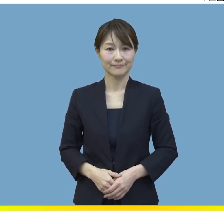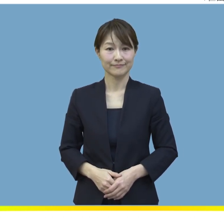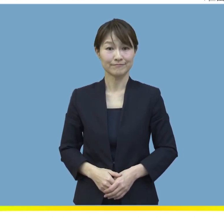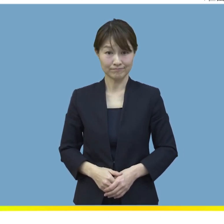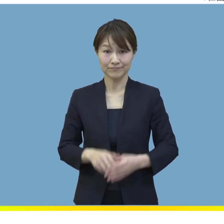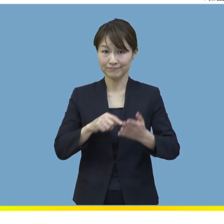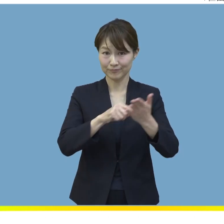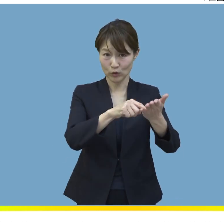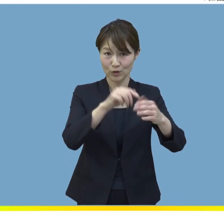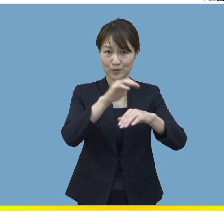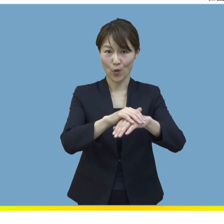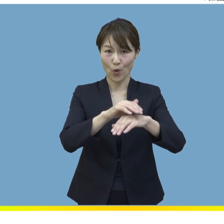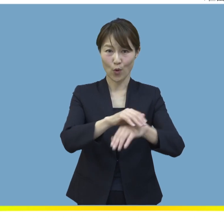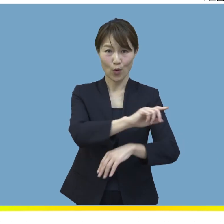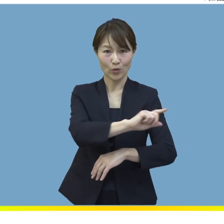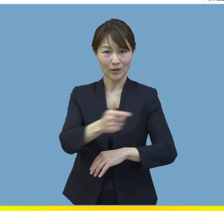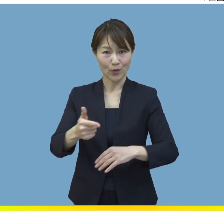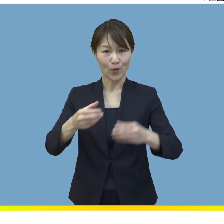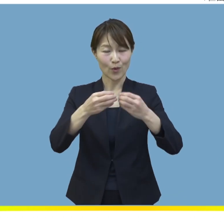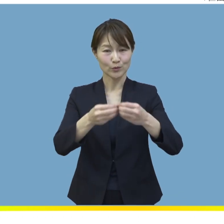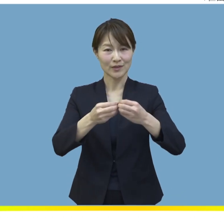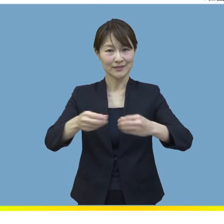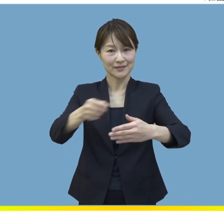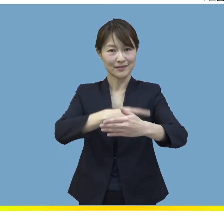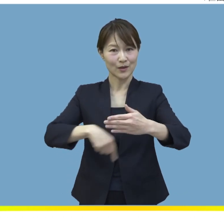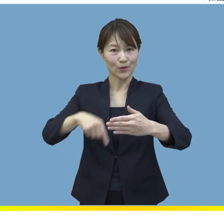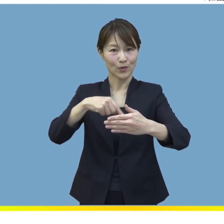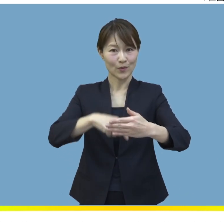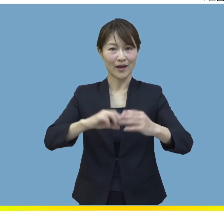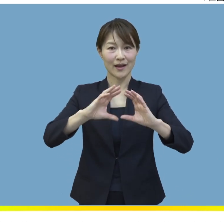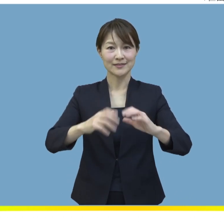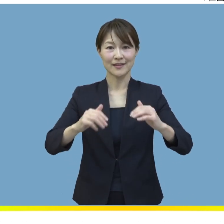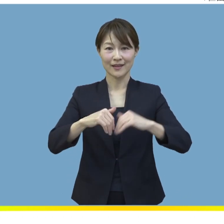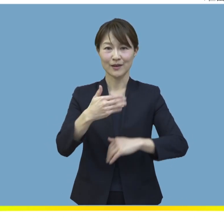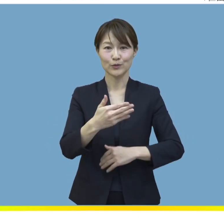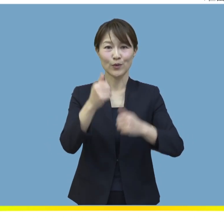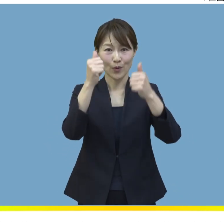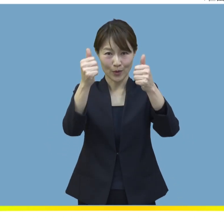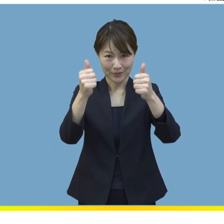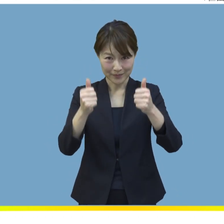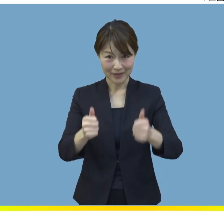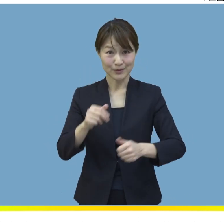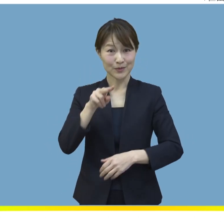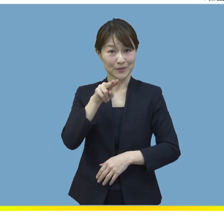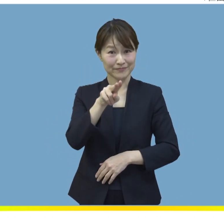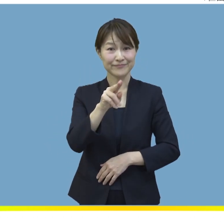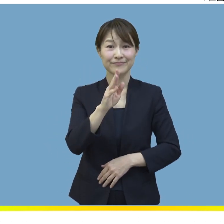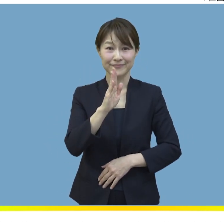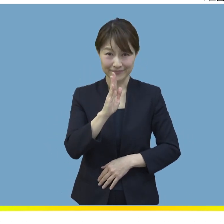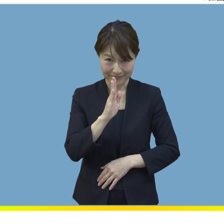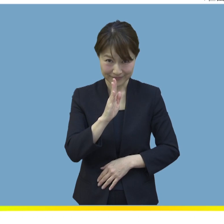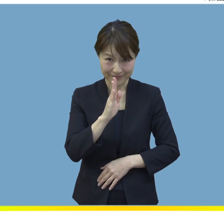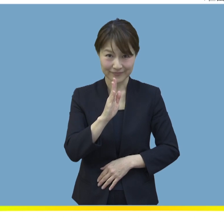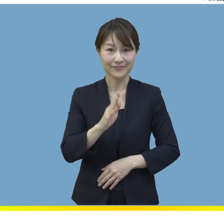相談の申し込み方法など詳しくは区のホームページをご覧ください